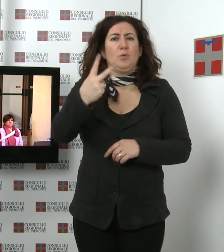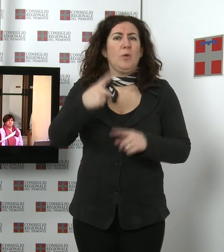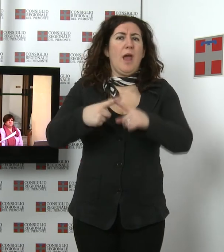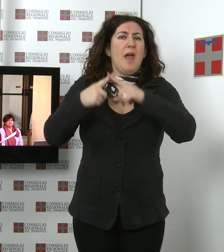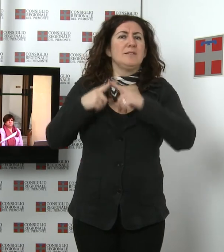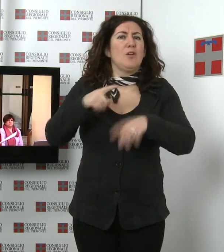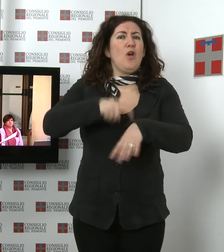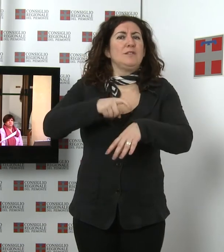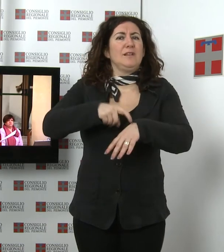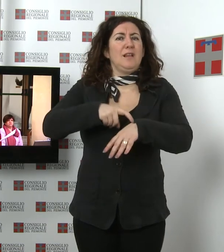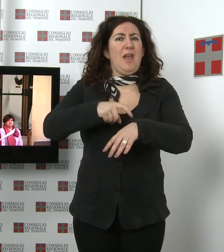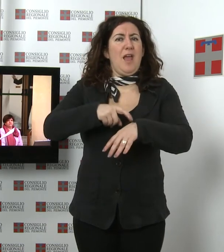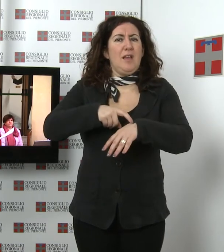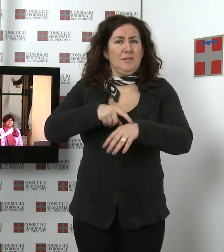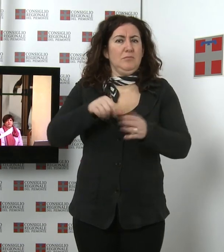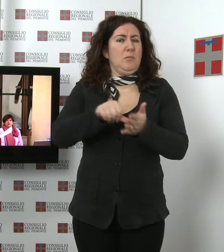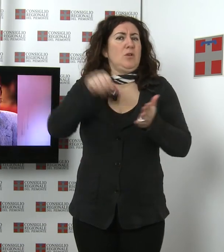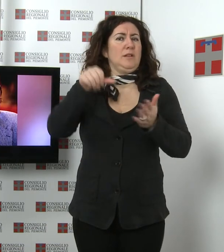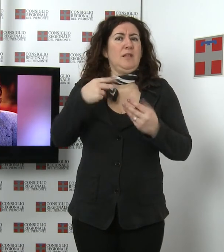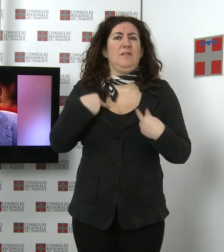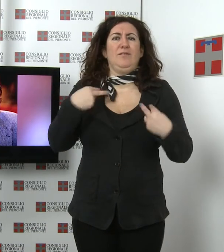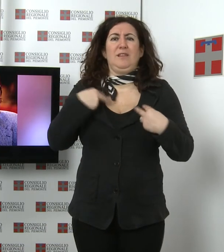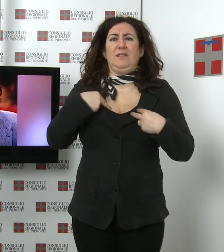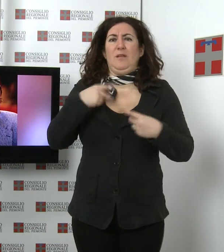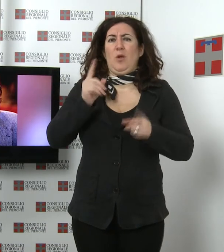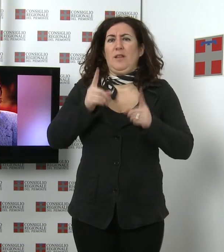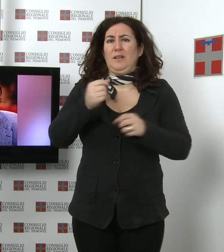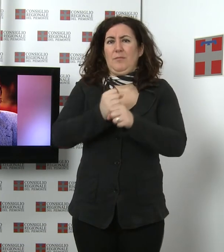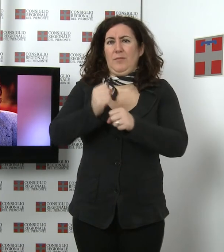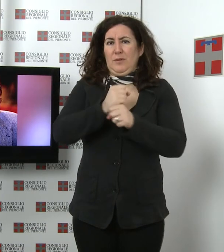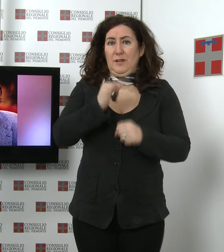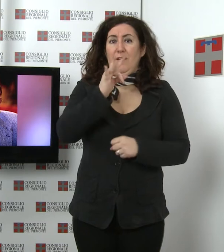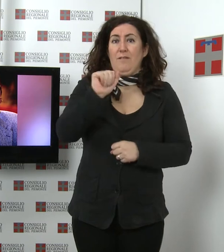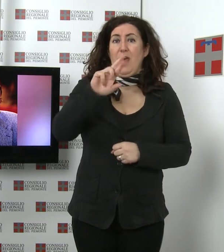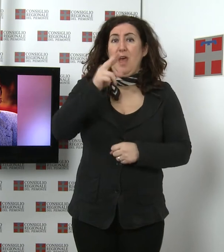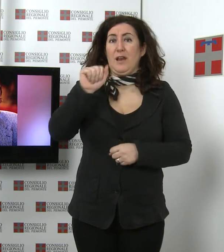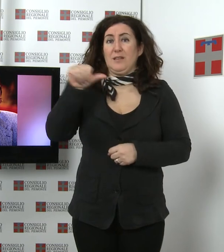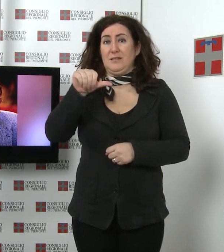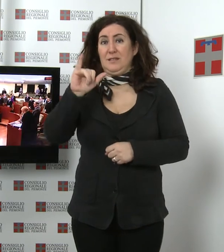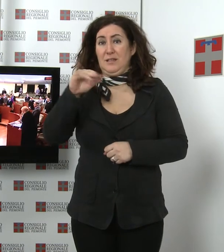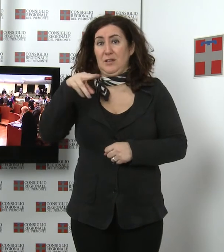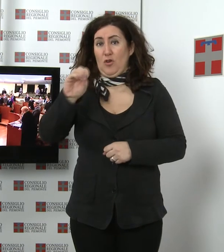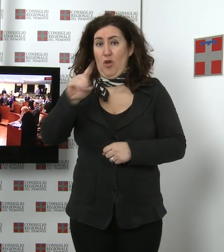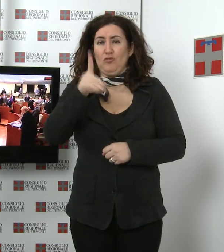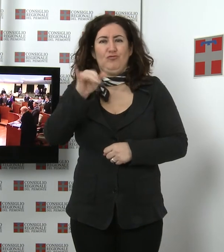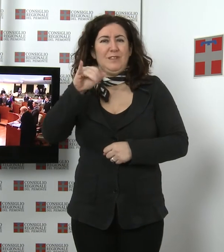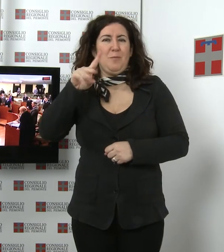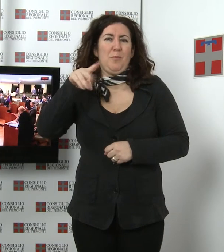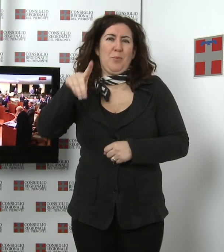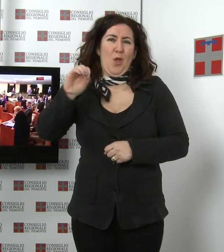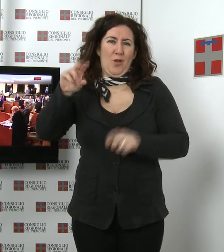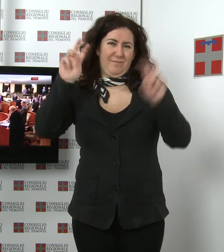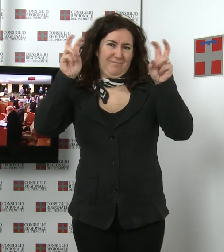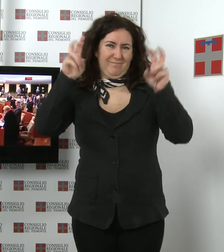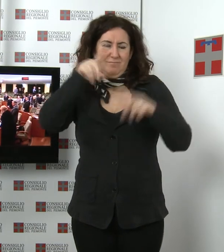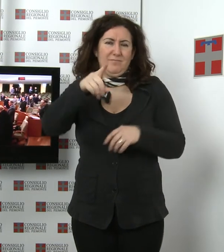hanno caratterizzato la vita politica piemontese. Gipo, Giuseppe Farassino, scomparso l'11 dicembre scorso, attore e